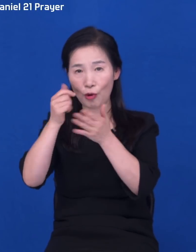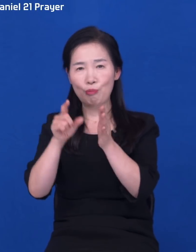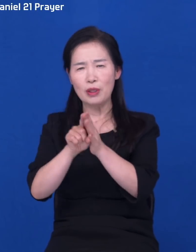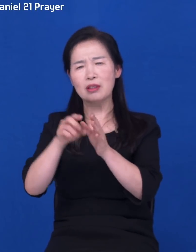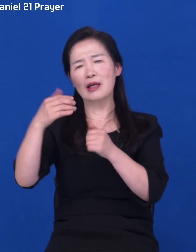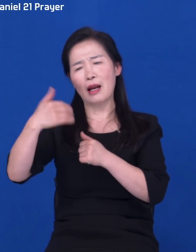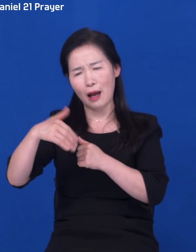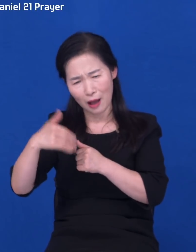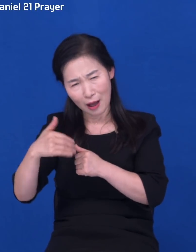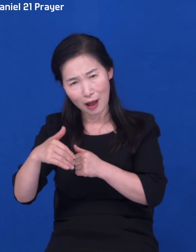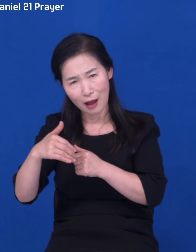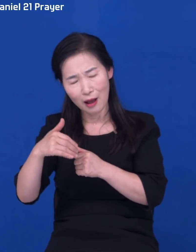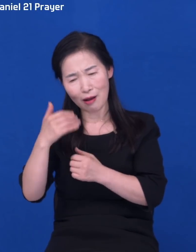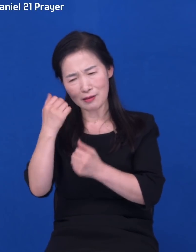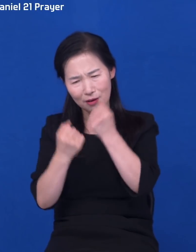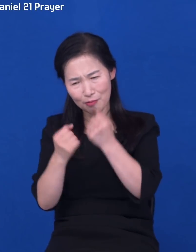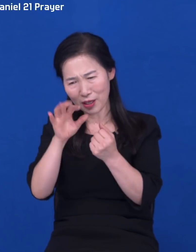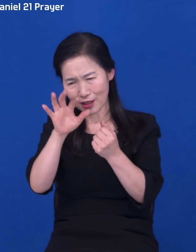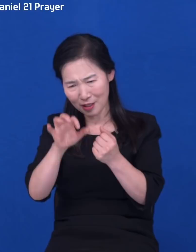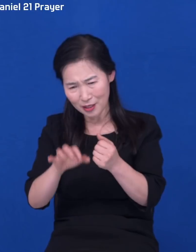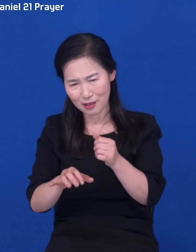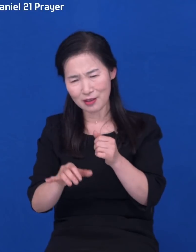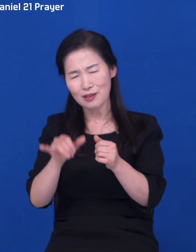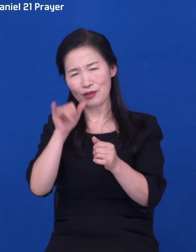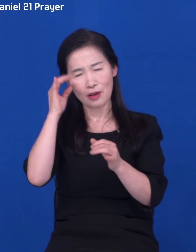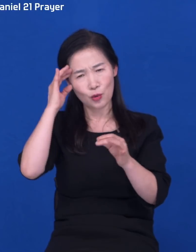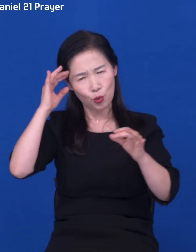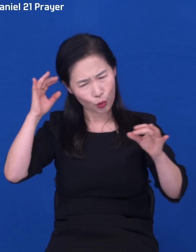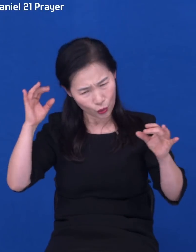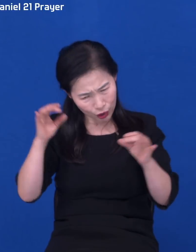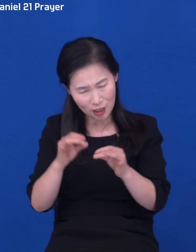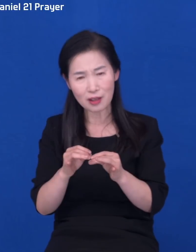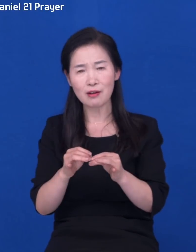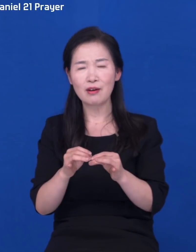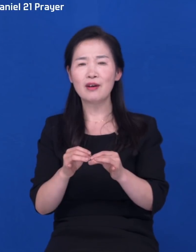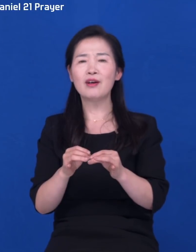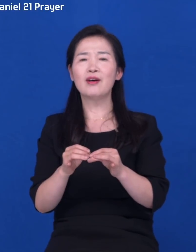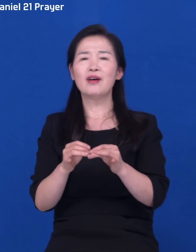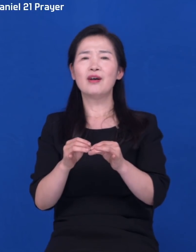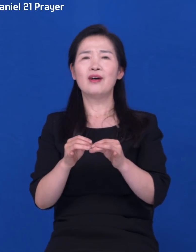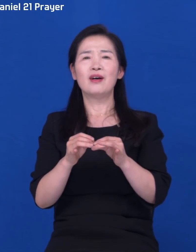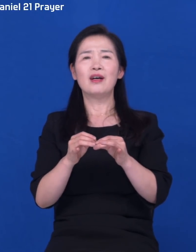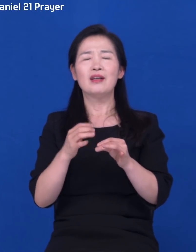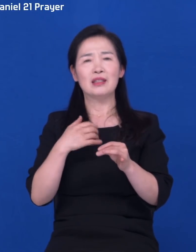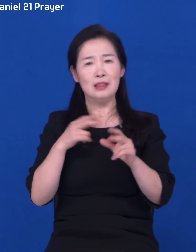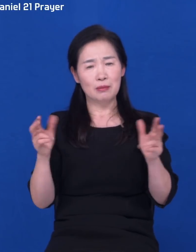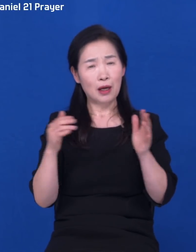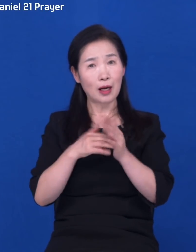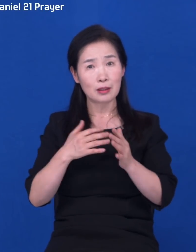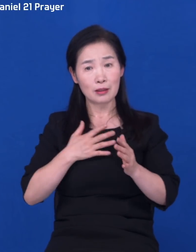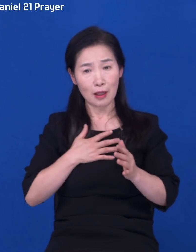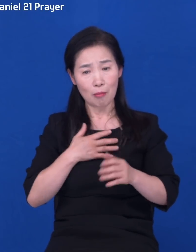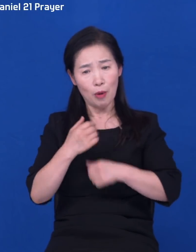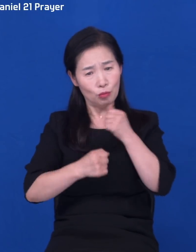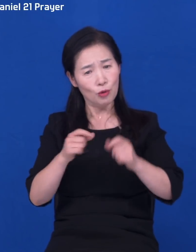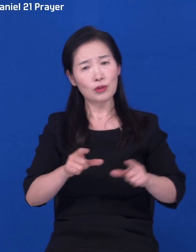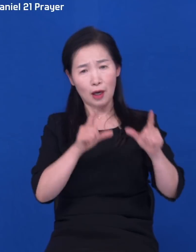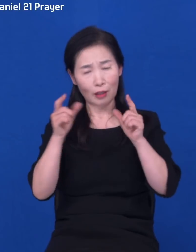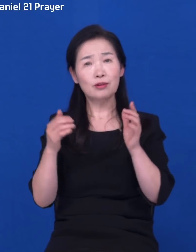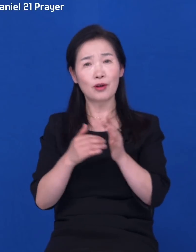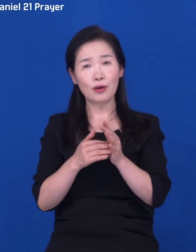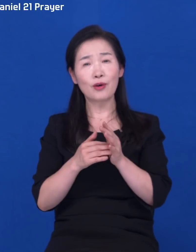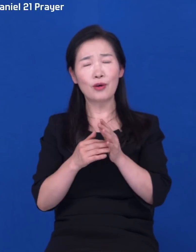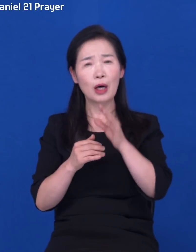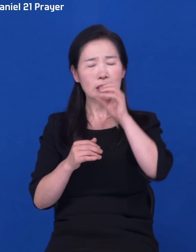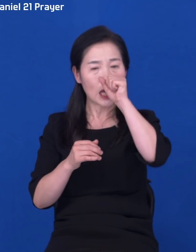있더라고요. 갑자기 또 이제 동의가 되더라고요. 나 주인 맞아요. 나 주인이었어요. 지금까지 착한 일 많이 했는데 그것도 내가